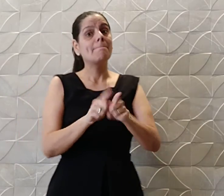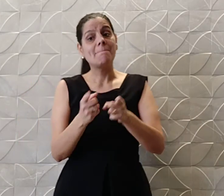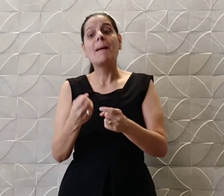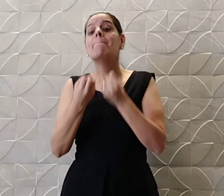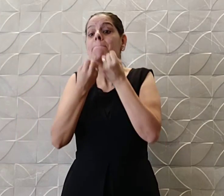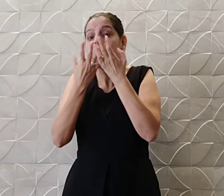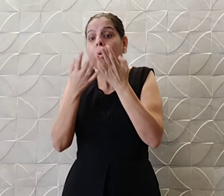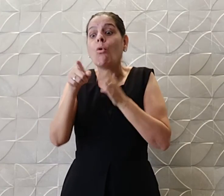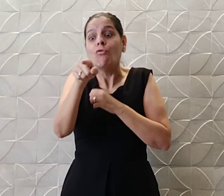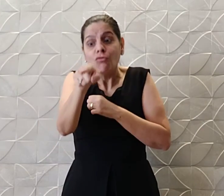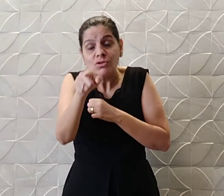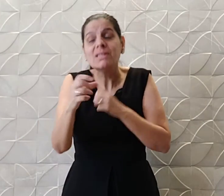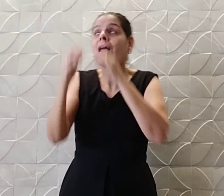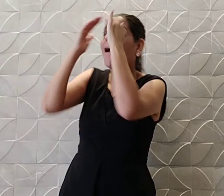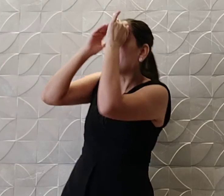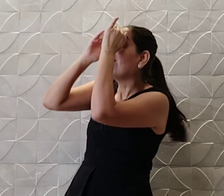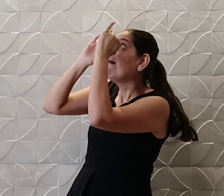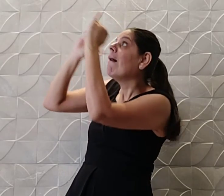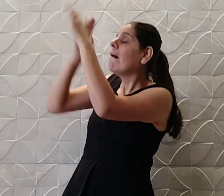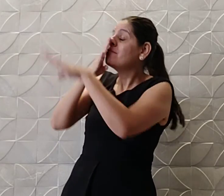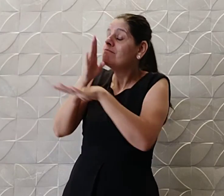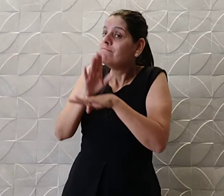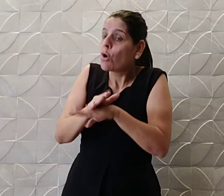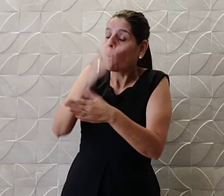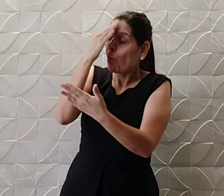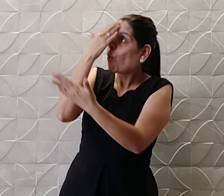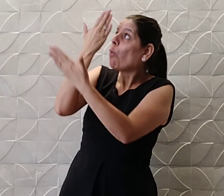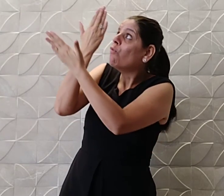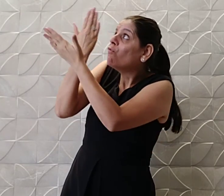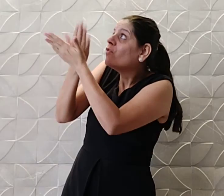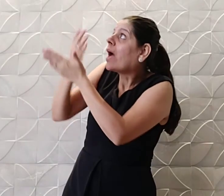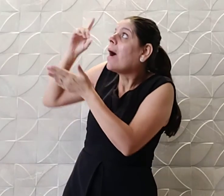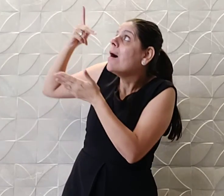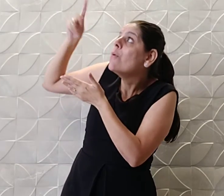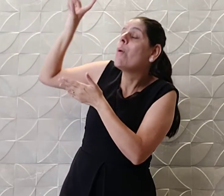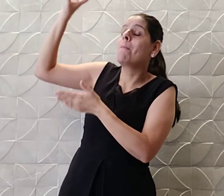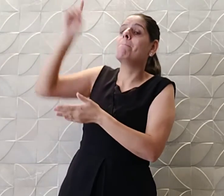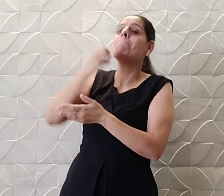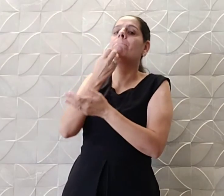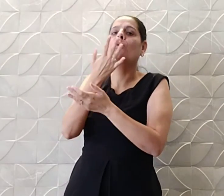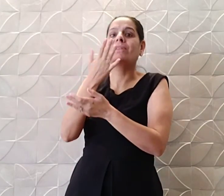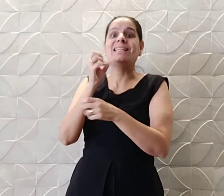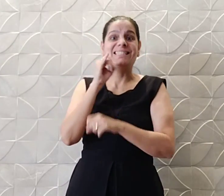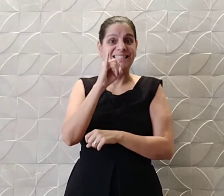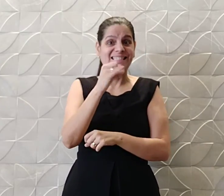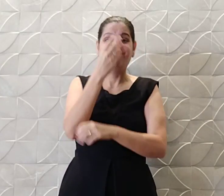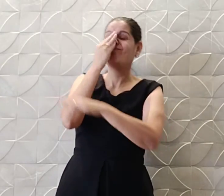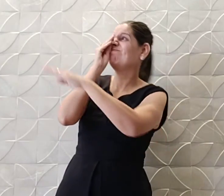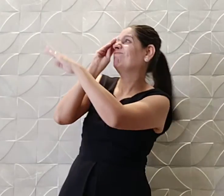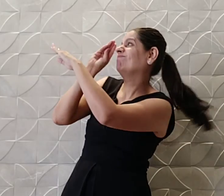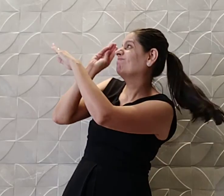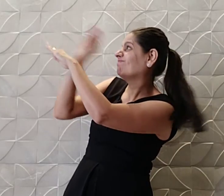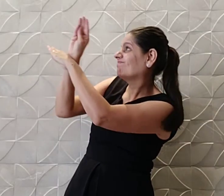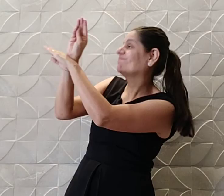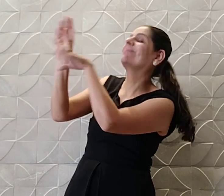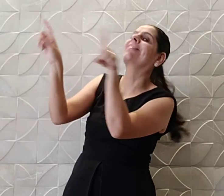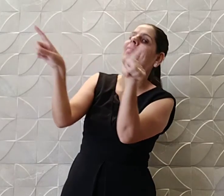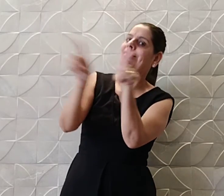bondade. Mas se deixarem de confiar, também serão cortados. E se